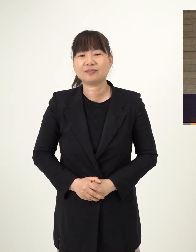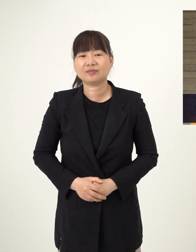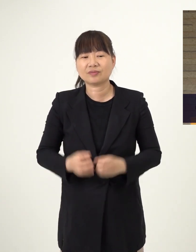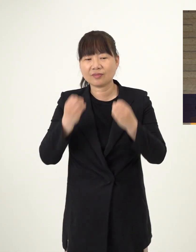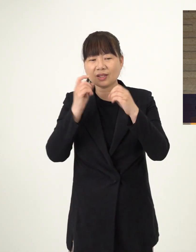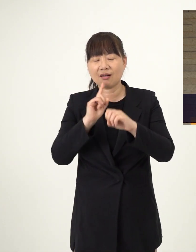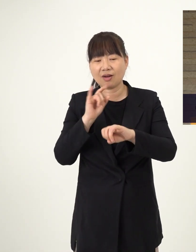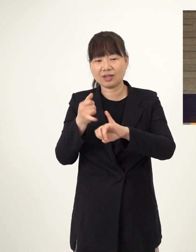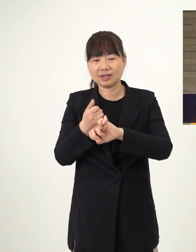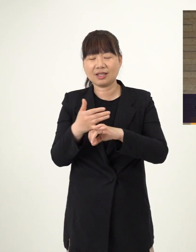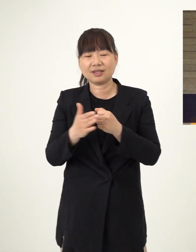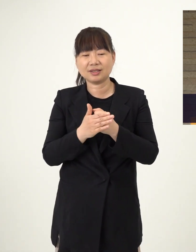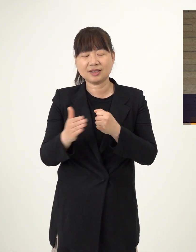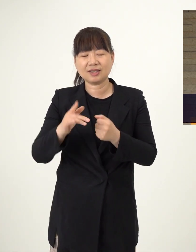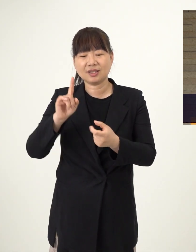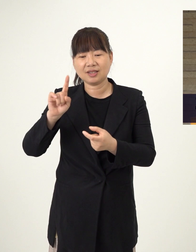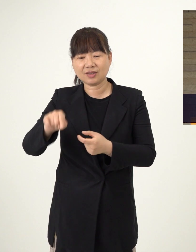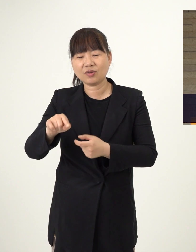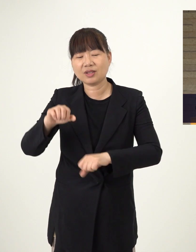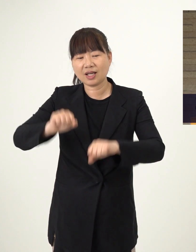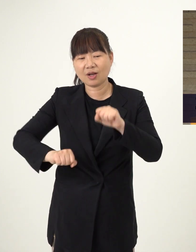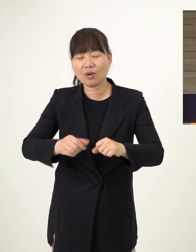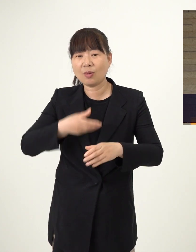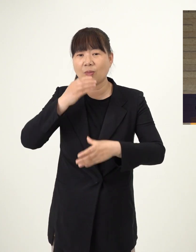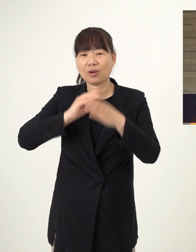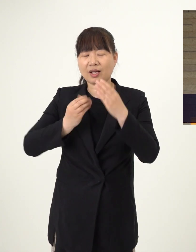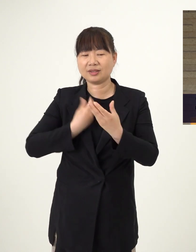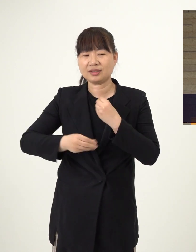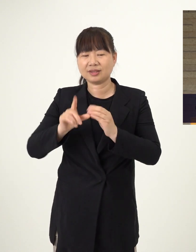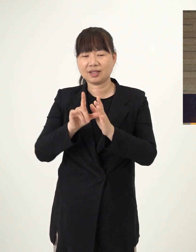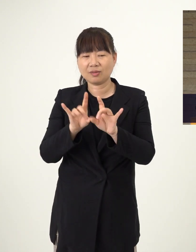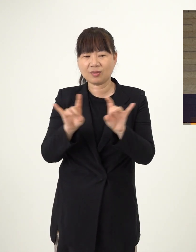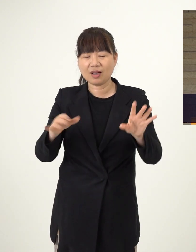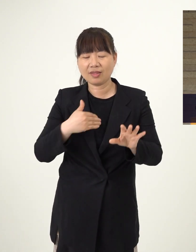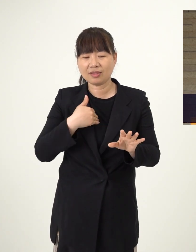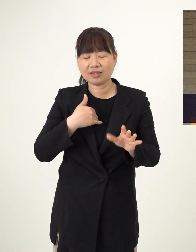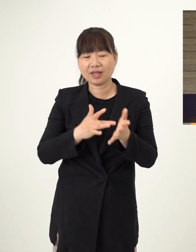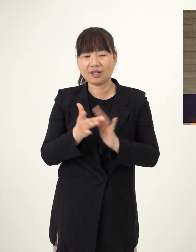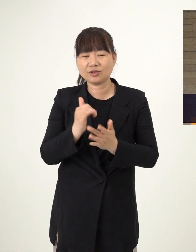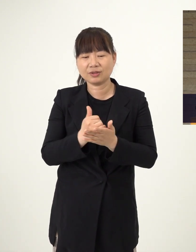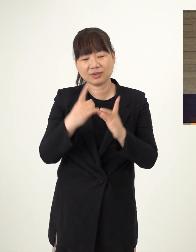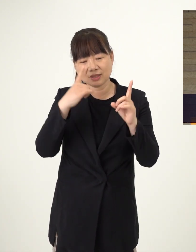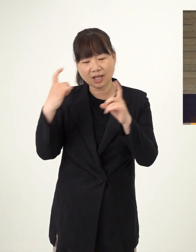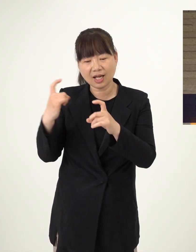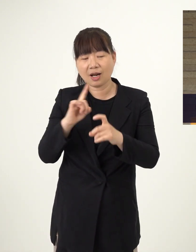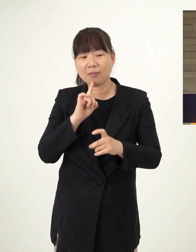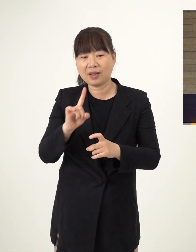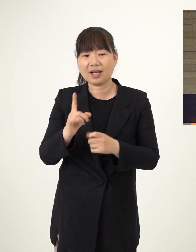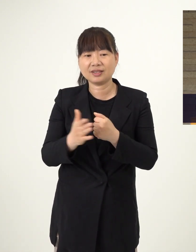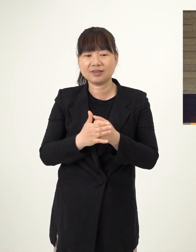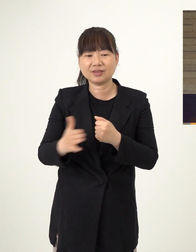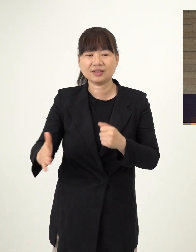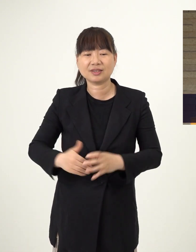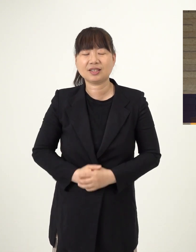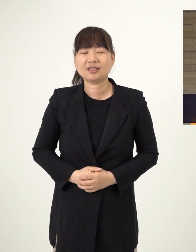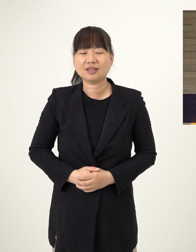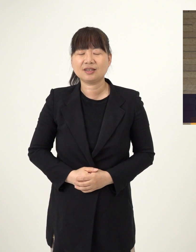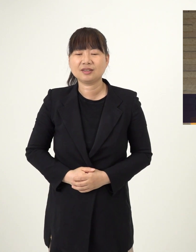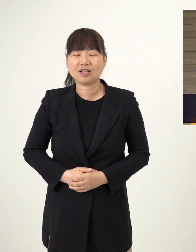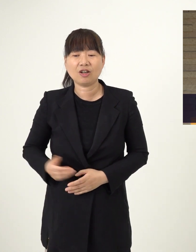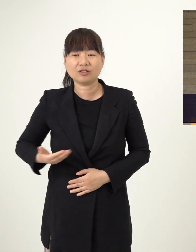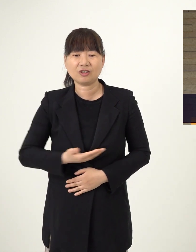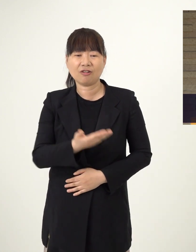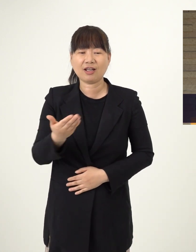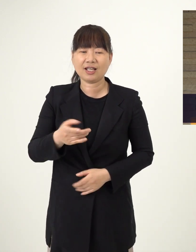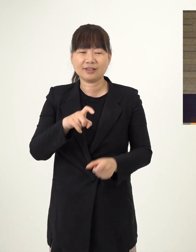새 언약이니 이것을 행하여 마실 때마다 나를 기념하라 하셨으니, 다 같이 시작.